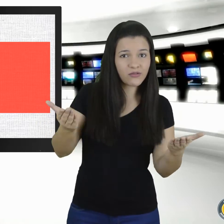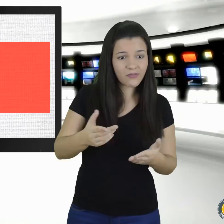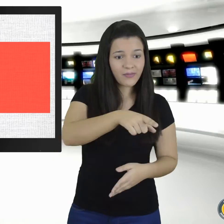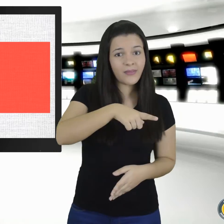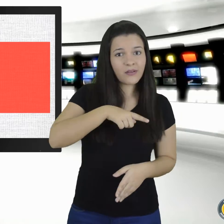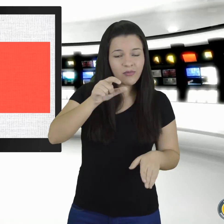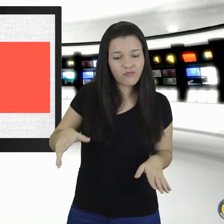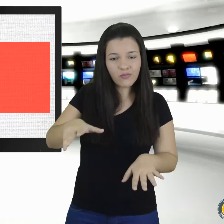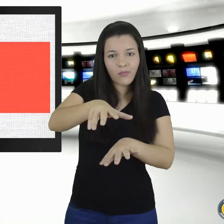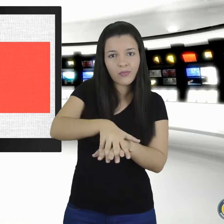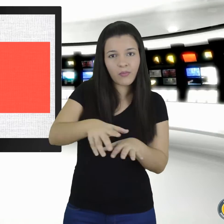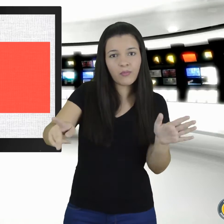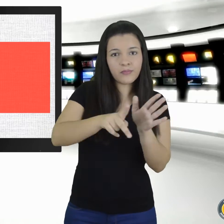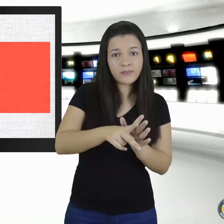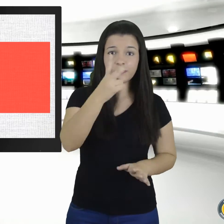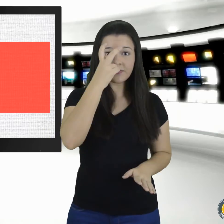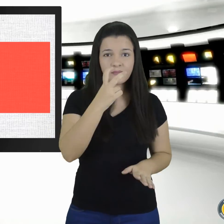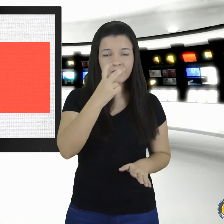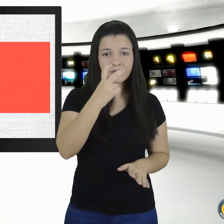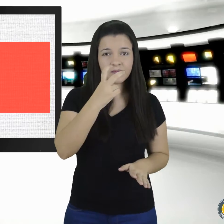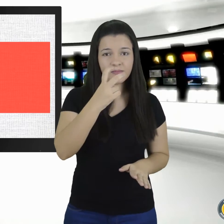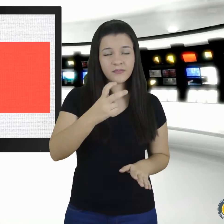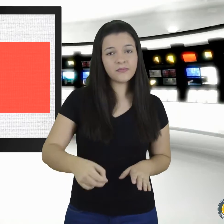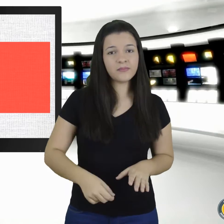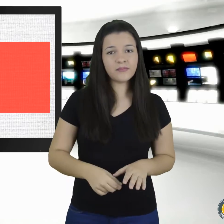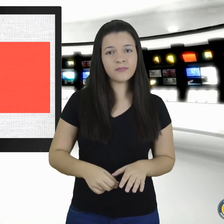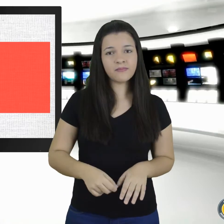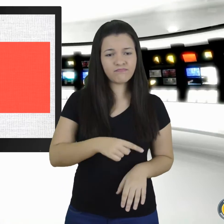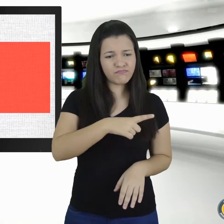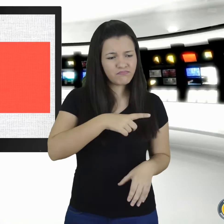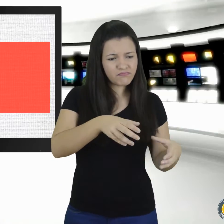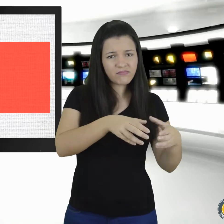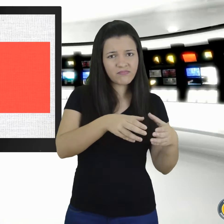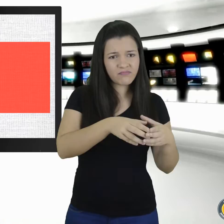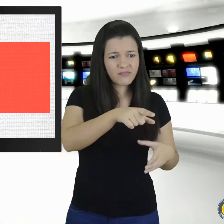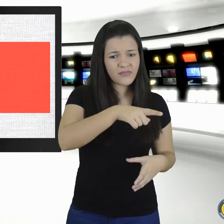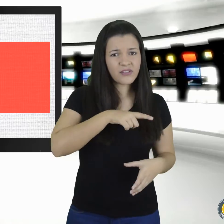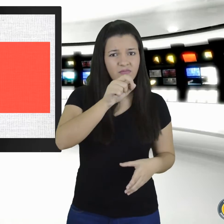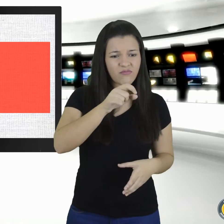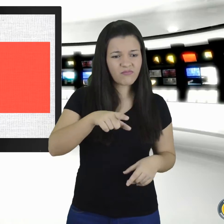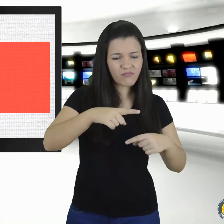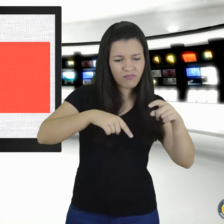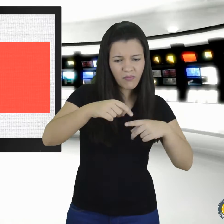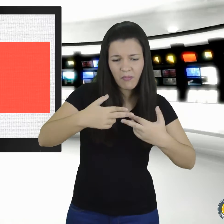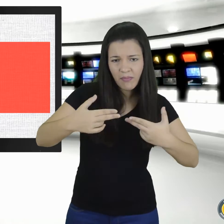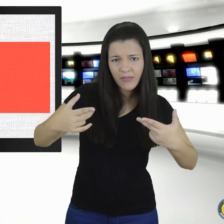no setor de inclusão social de pessoas com deficiência visual, por meio de produtos